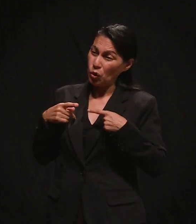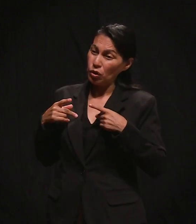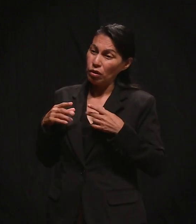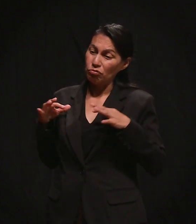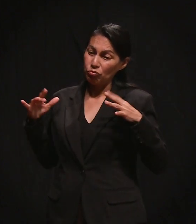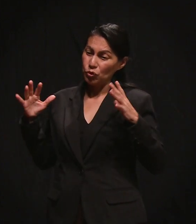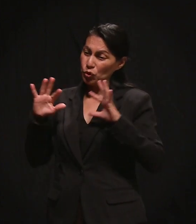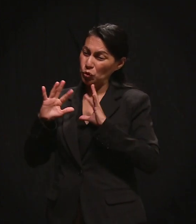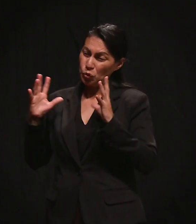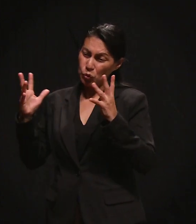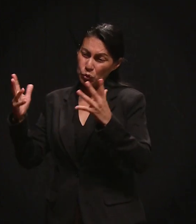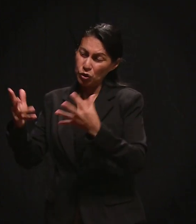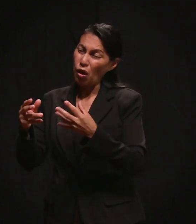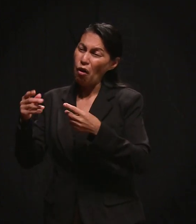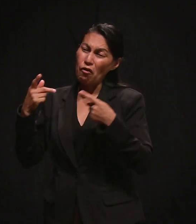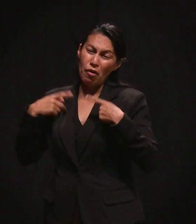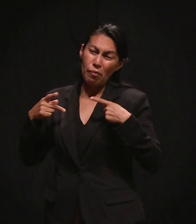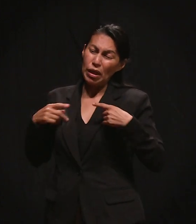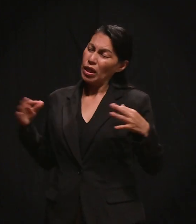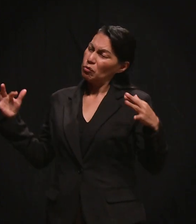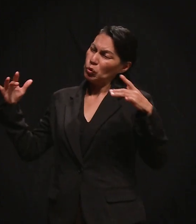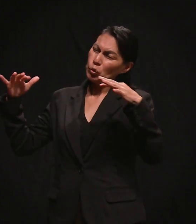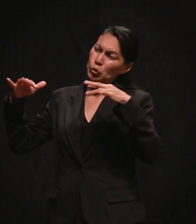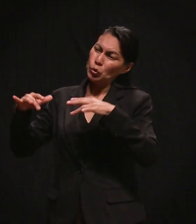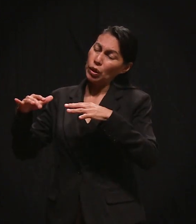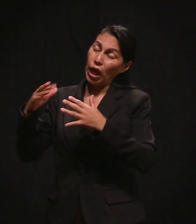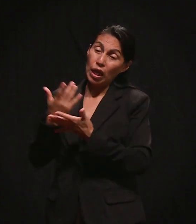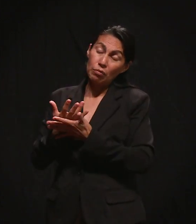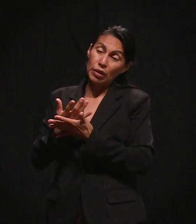abuela, pues esperando, ¿verdad? El final.